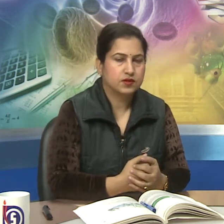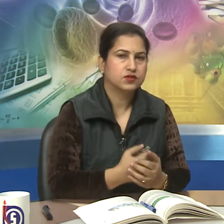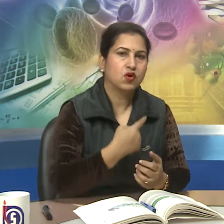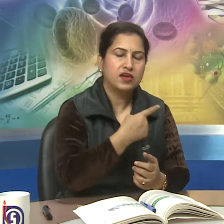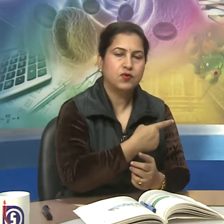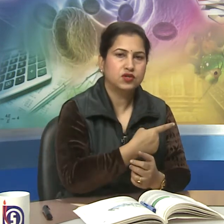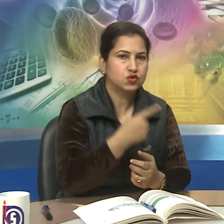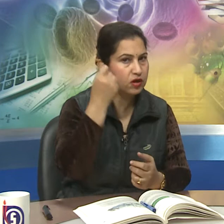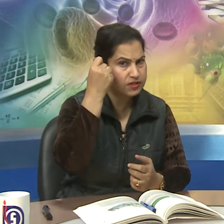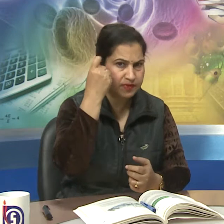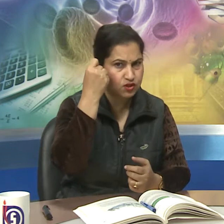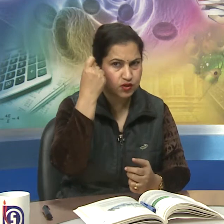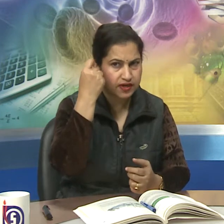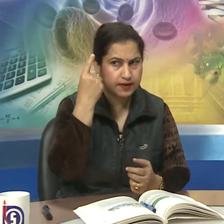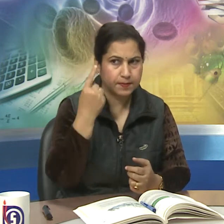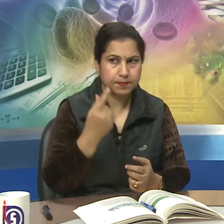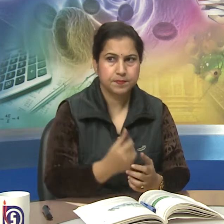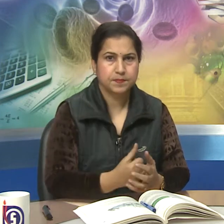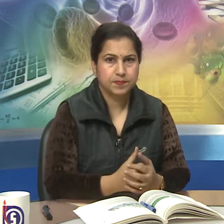थे फॉल पोलूशन को हम समझ चुके हैं